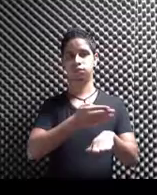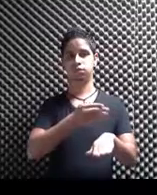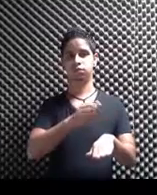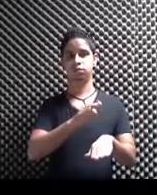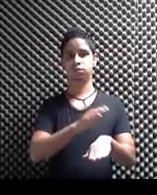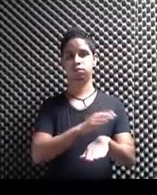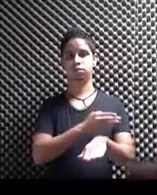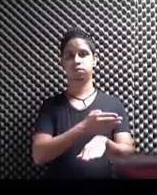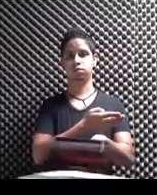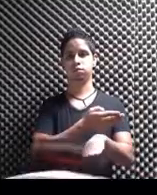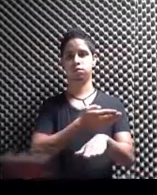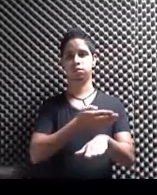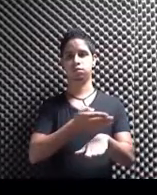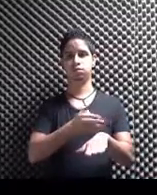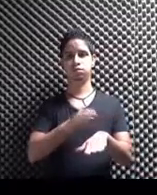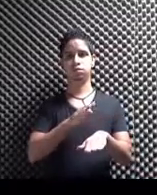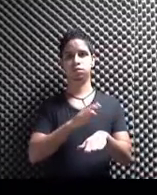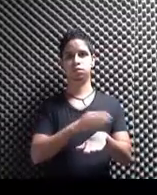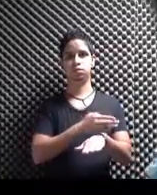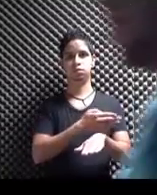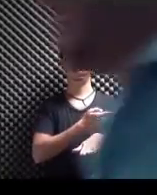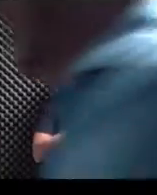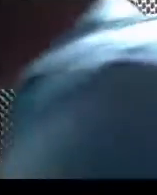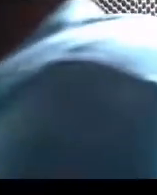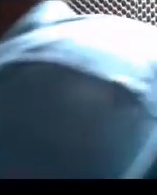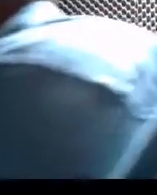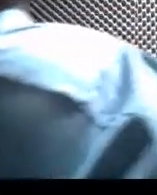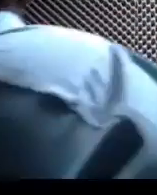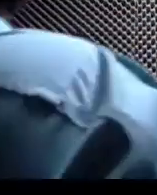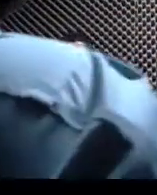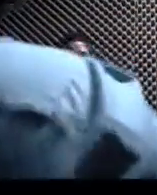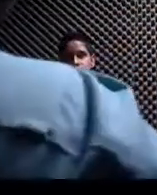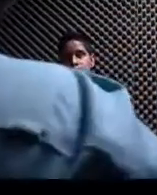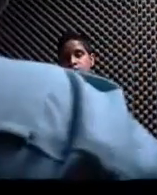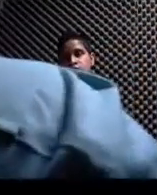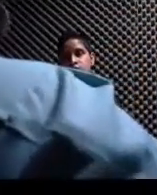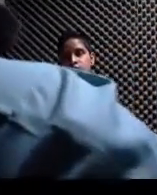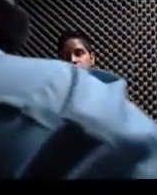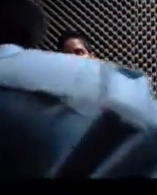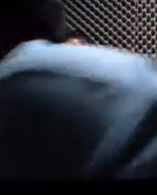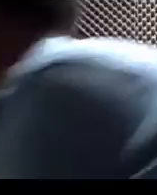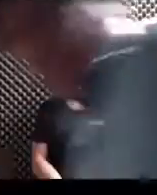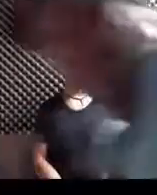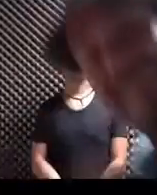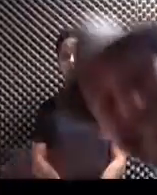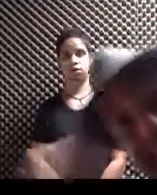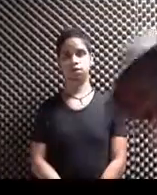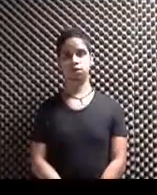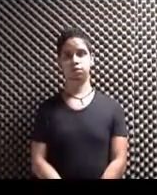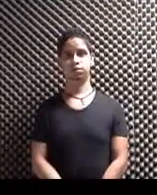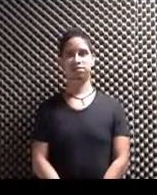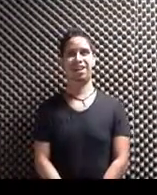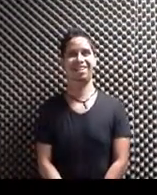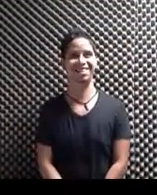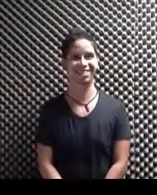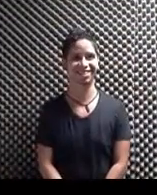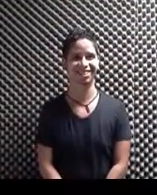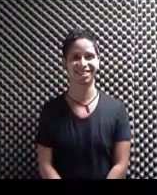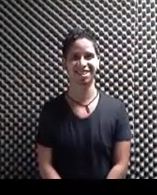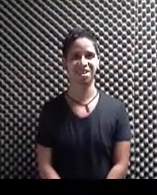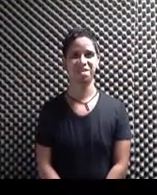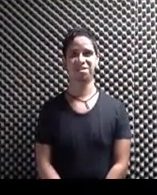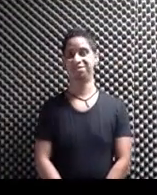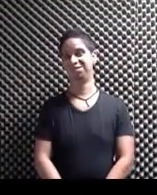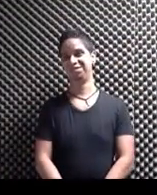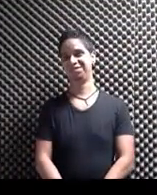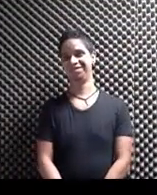4G LTE de AT&T Más rápido en más lugares Dela ¿Tú crees que esto me queda chiquito? Mira, mira, a ver mírame con el puesto